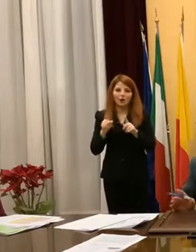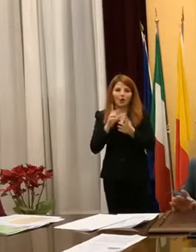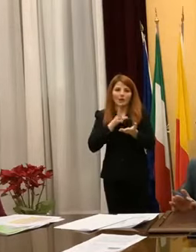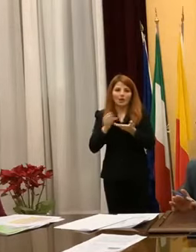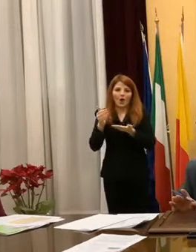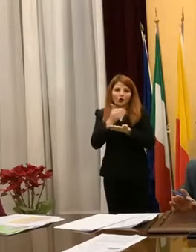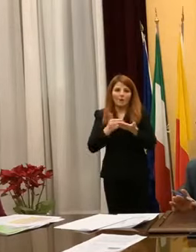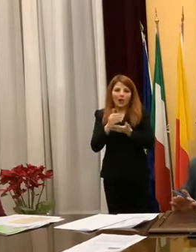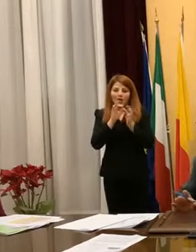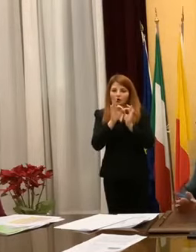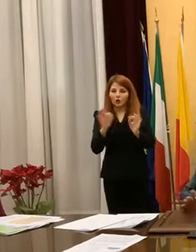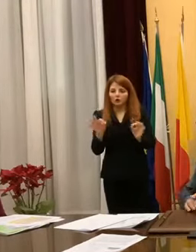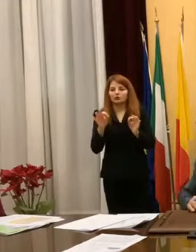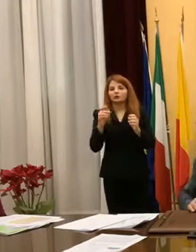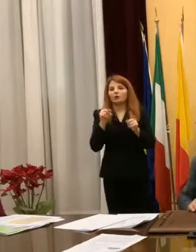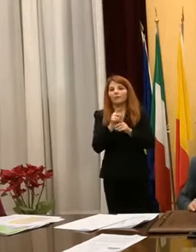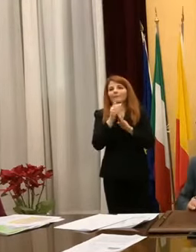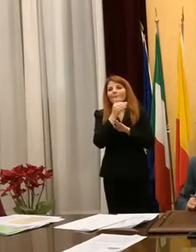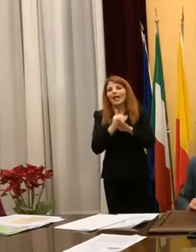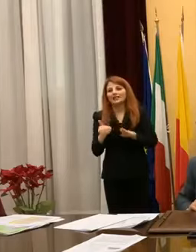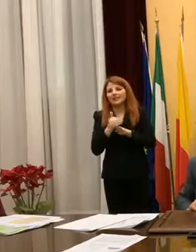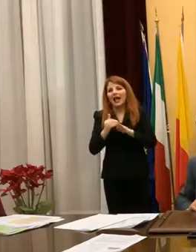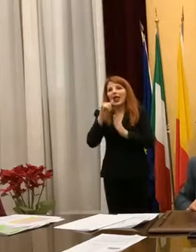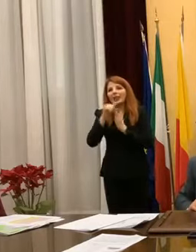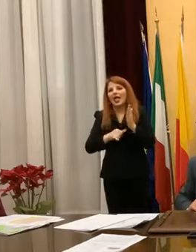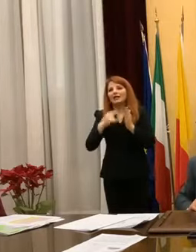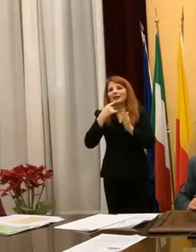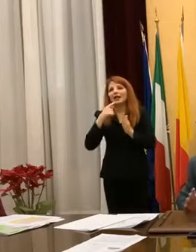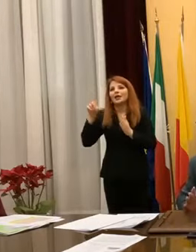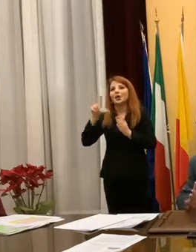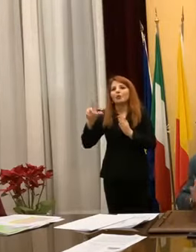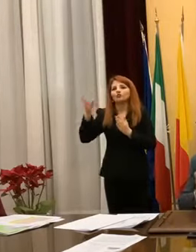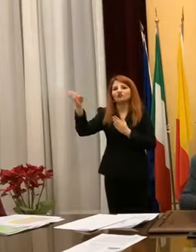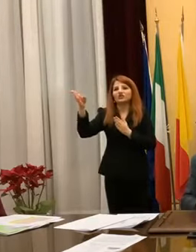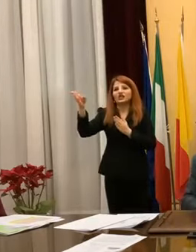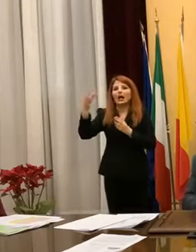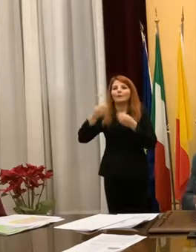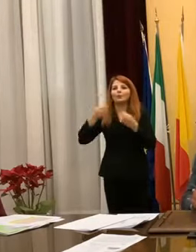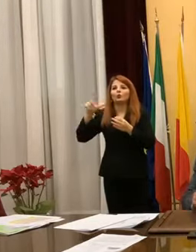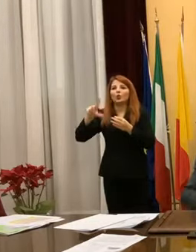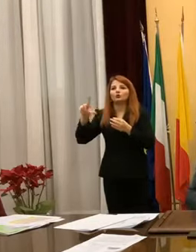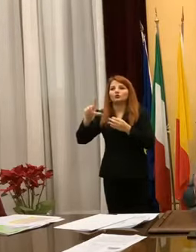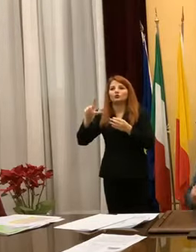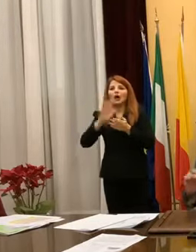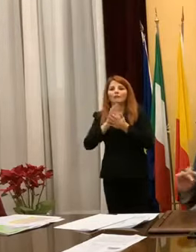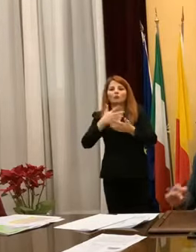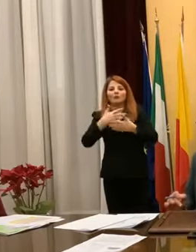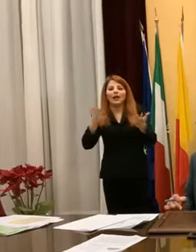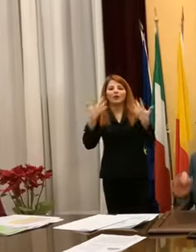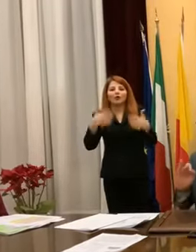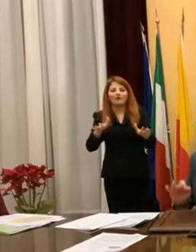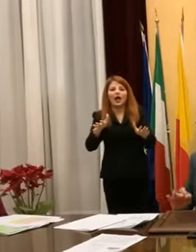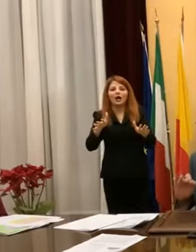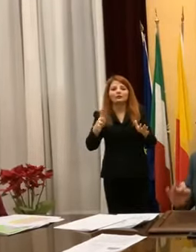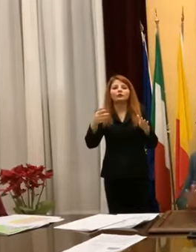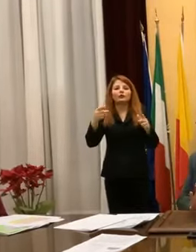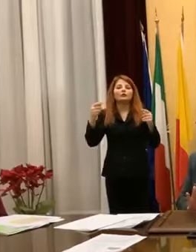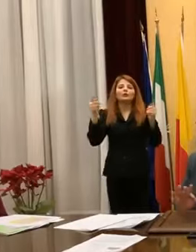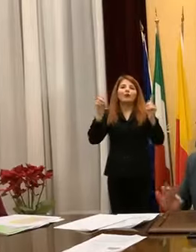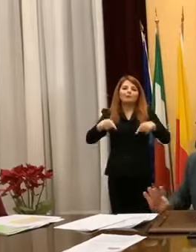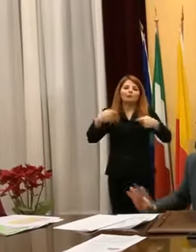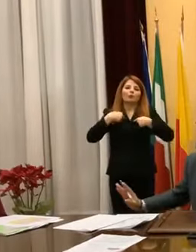chiederemo conto ovviamente nelle sedi opportune, ecco, almeno si sa che questa ora è pubblica perché il sindaco ha disposto che venga mandata a